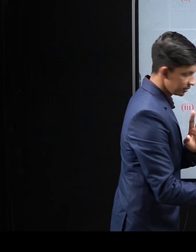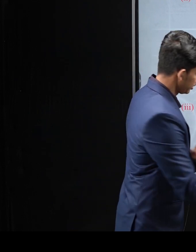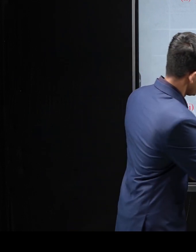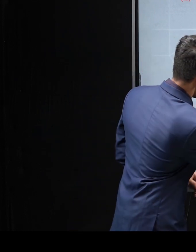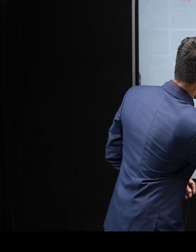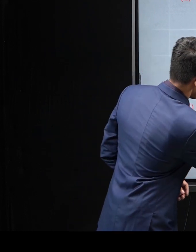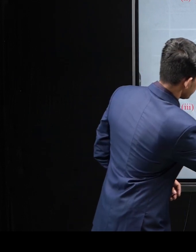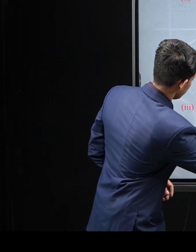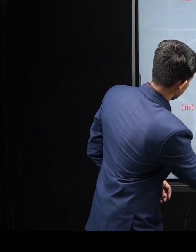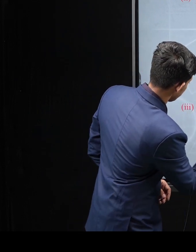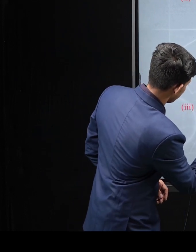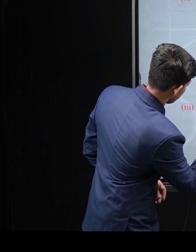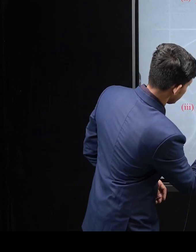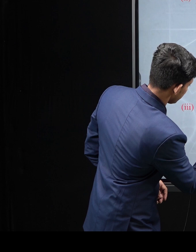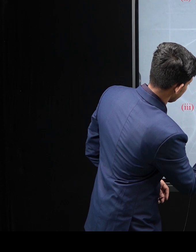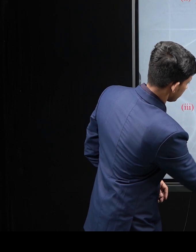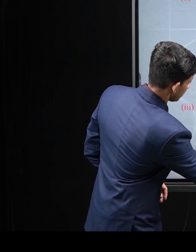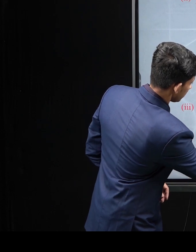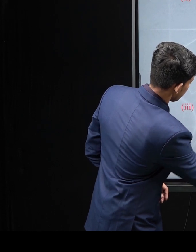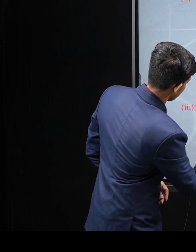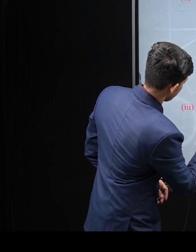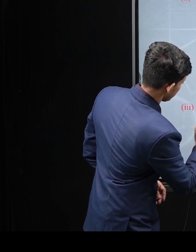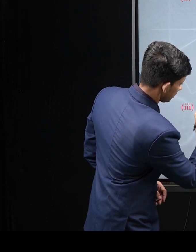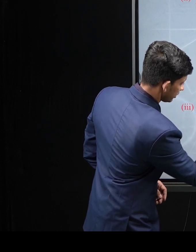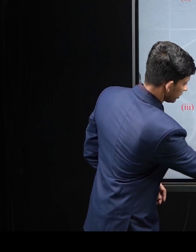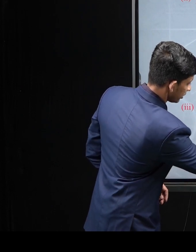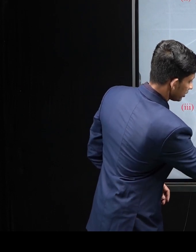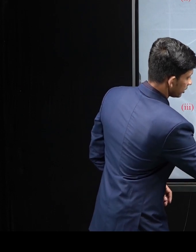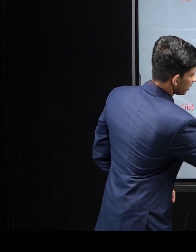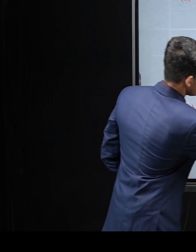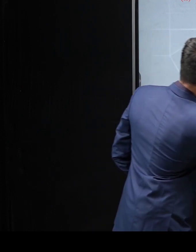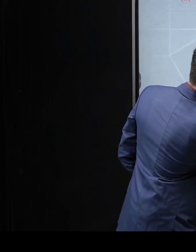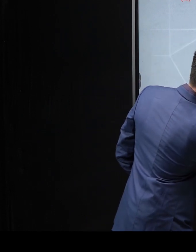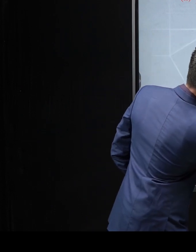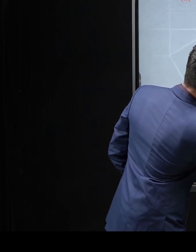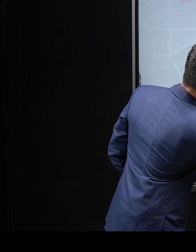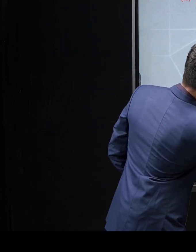T3 by T2 ఈజ్ ఈక్వల్ టు 50 by 25 ఈజ్ ఈక్వల్ టు 2.